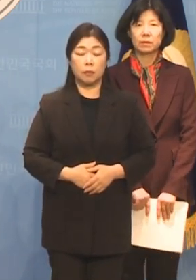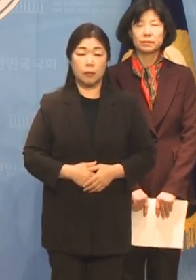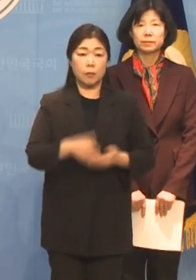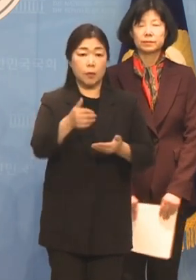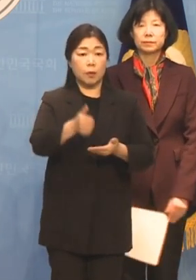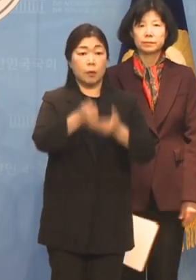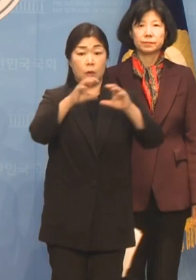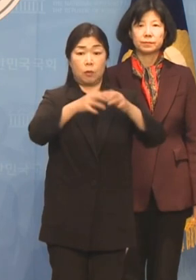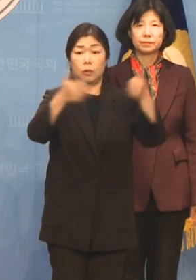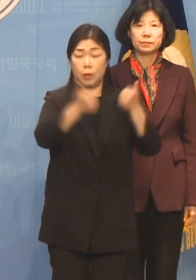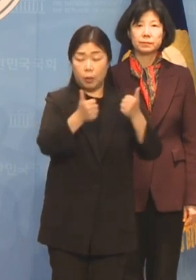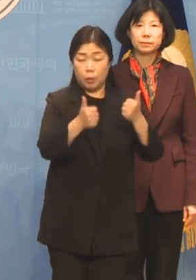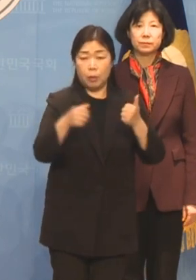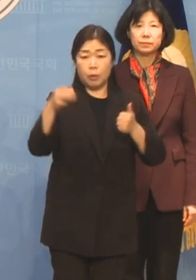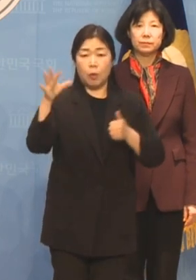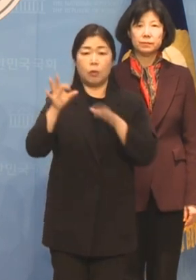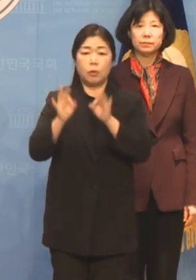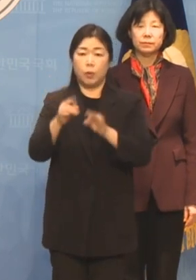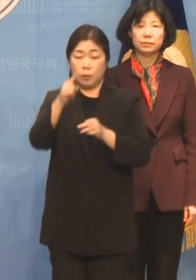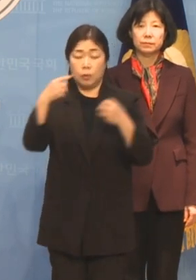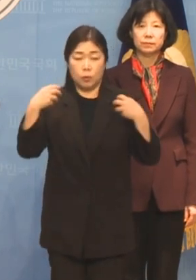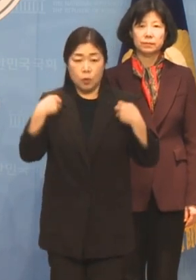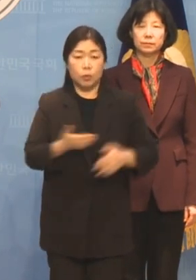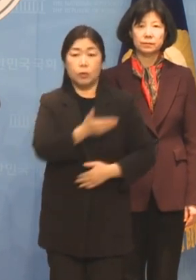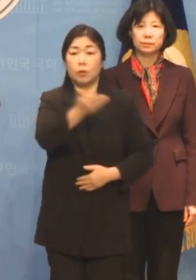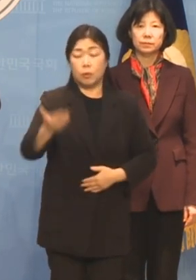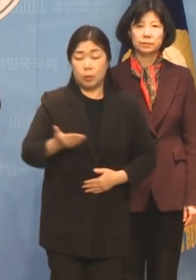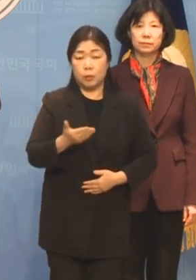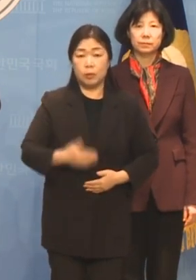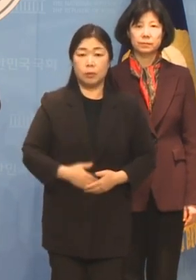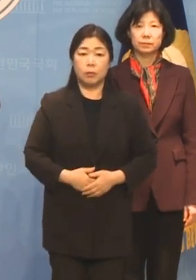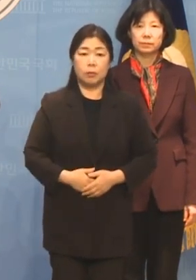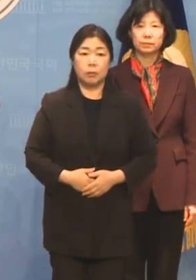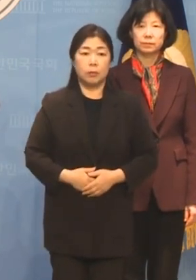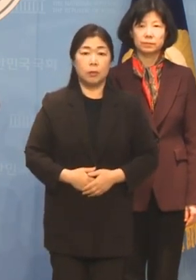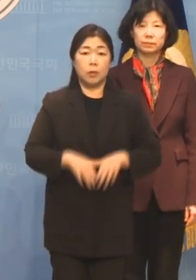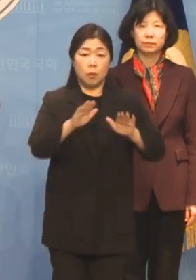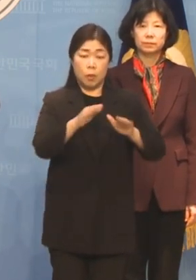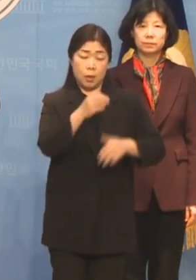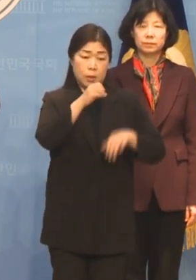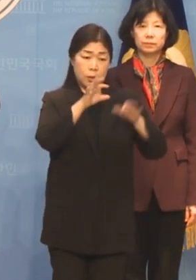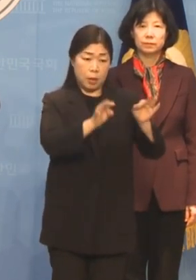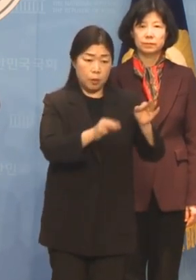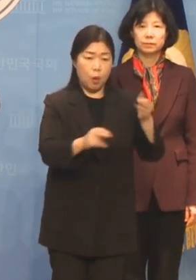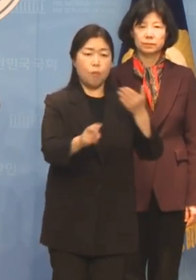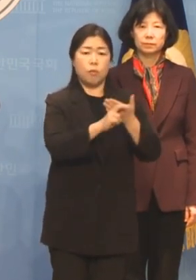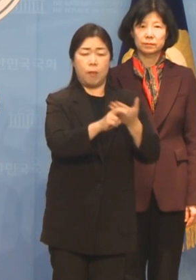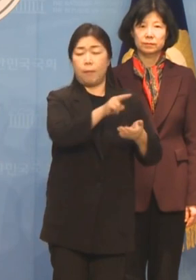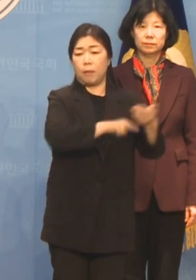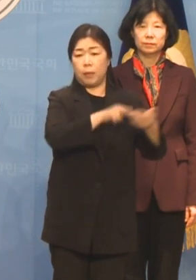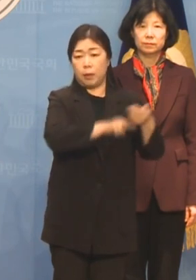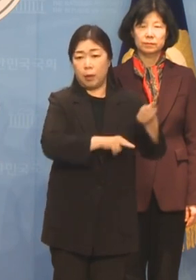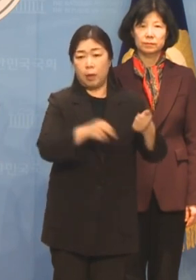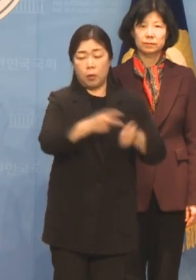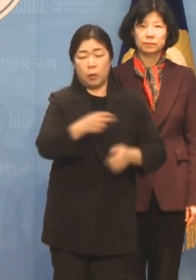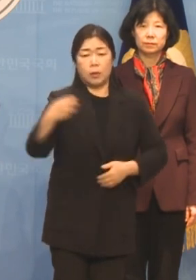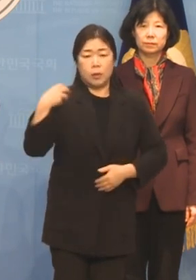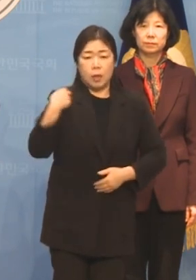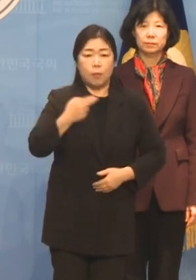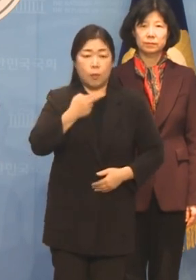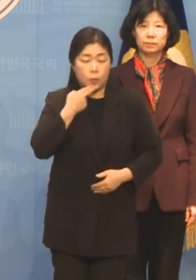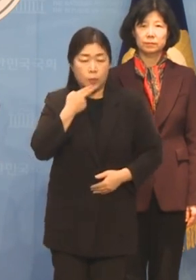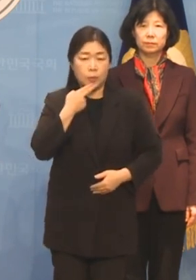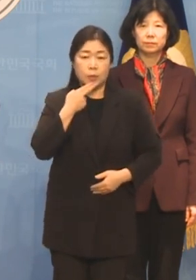존경하는 국회의원, 금융당국 및 국민 여러분, 우리는 이번 은행권의 불법적이고 무책임한